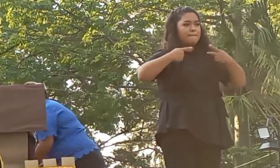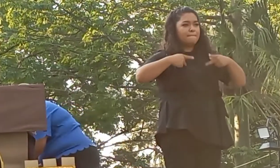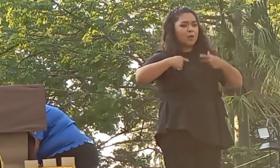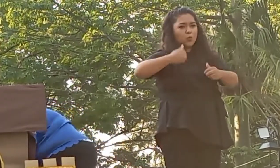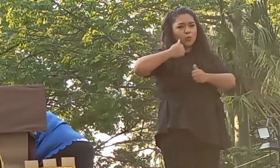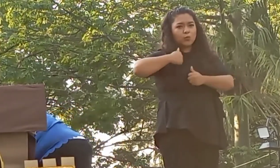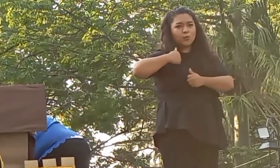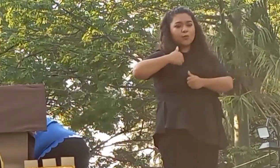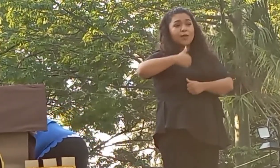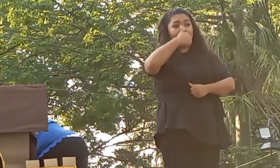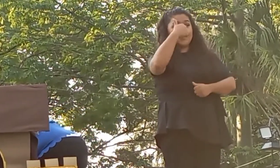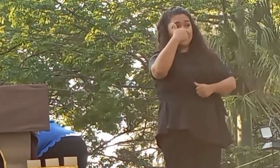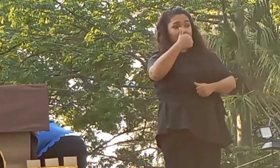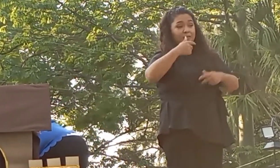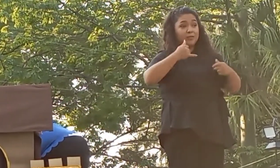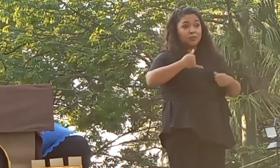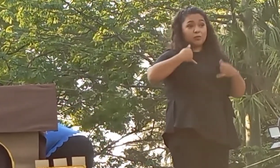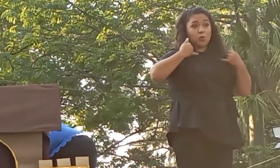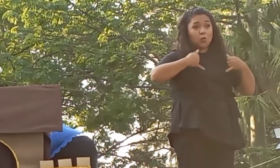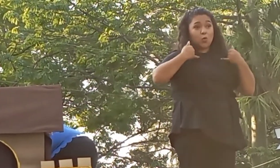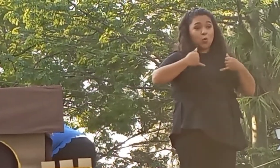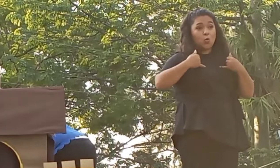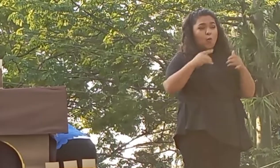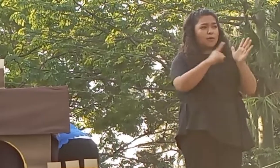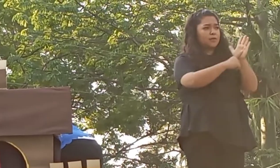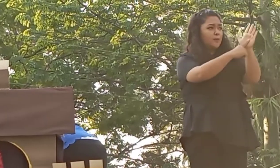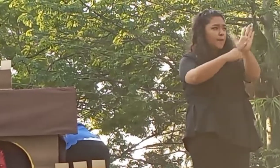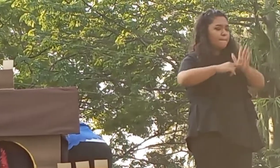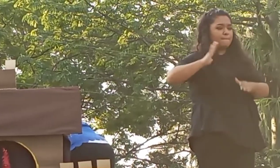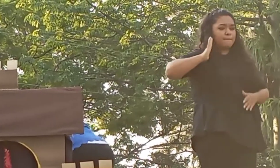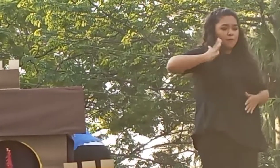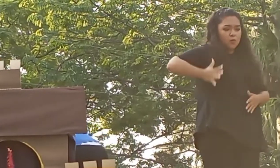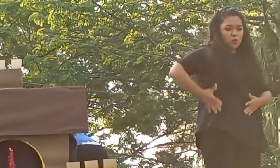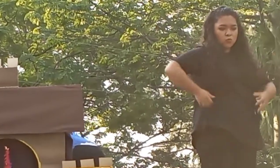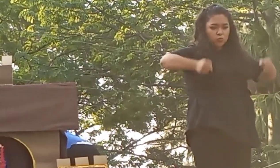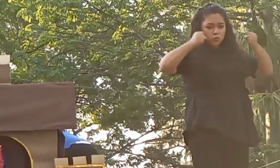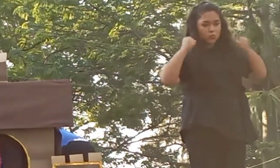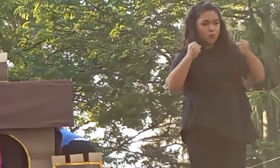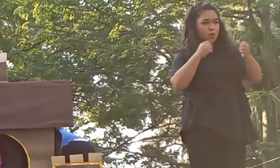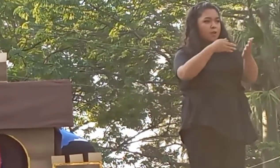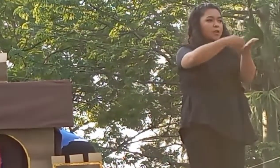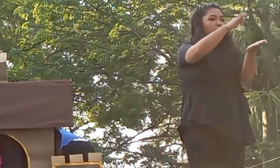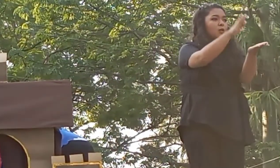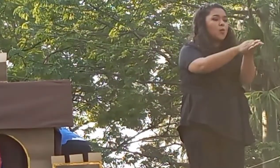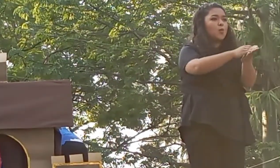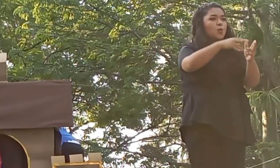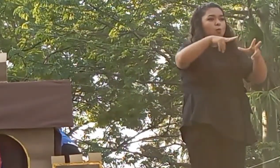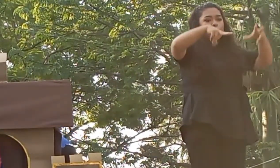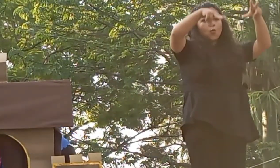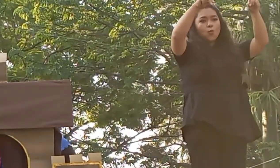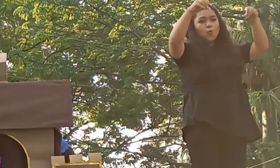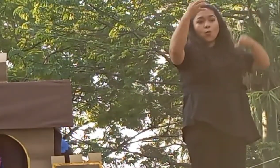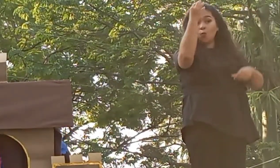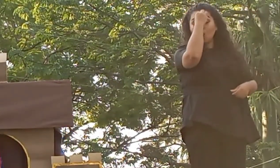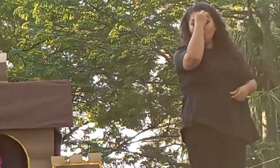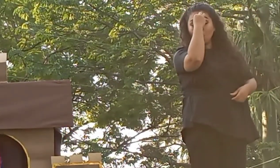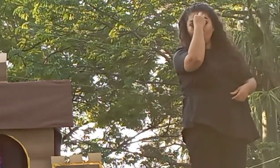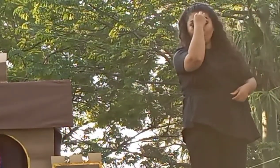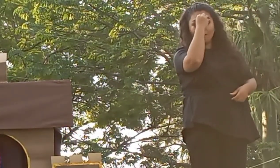Hemos comentado por ahí, ¿verdad?, que necesitamos, ¿no?, de intérpretes certificados. Y como tal, bueno, yo tengo que hacer ese